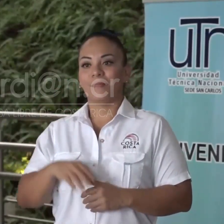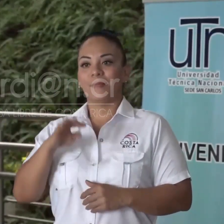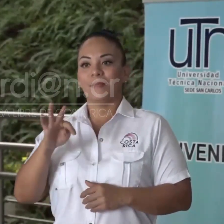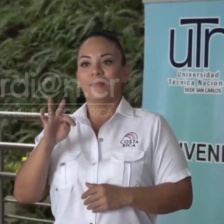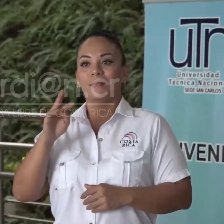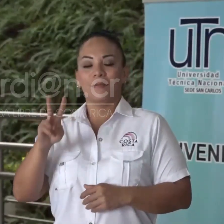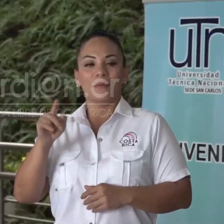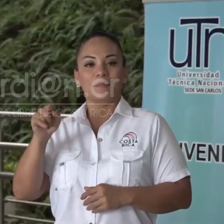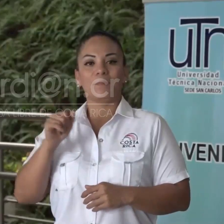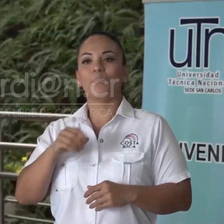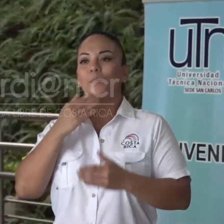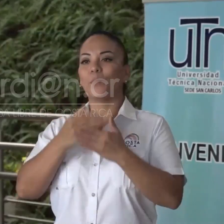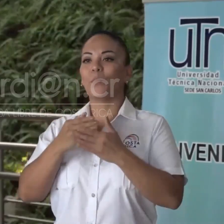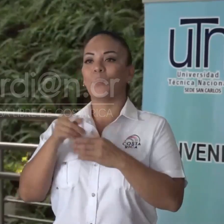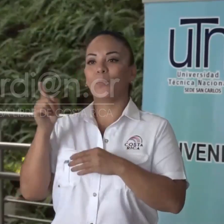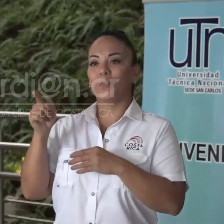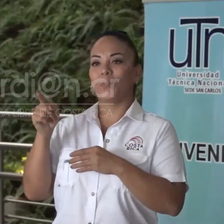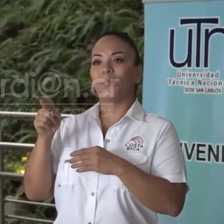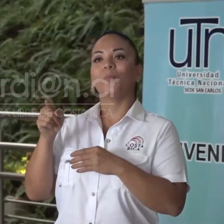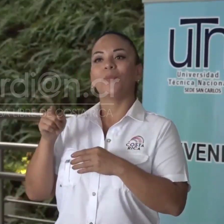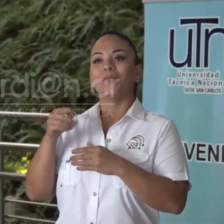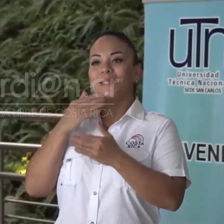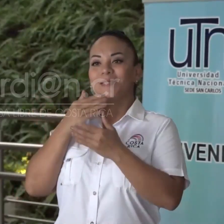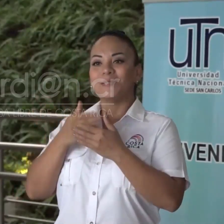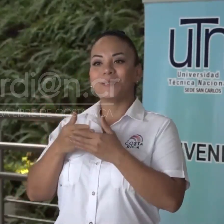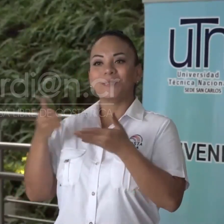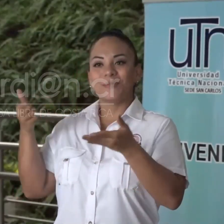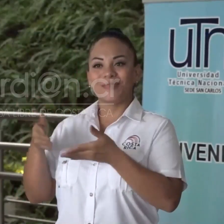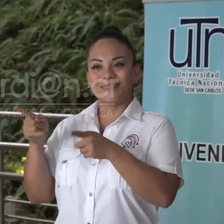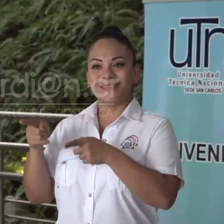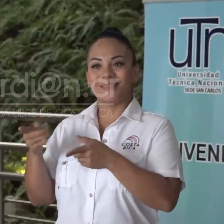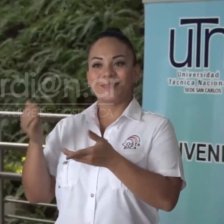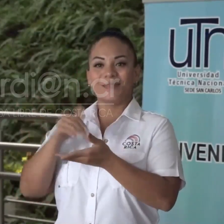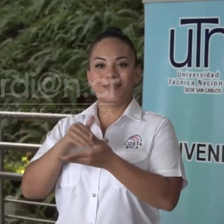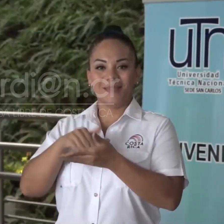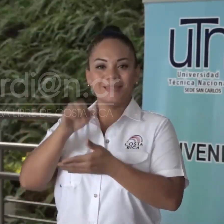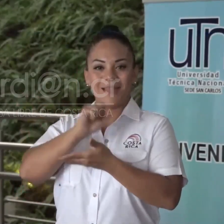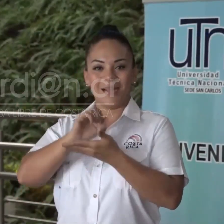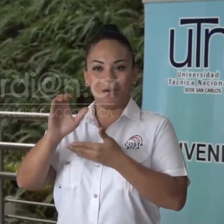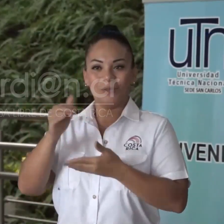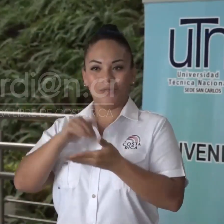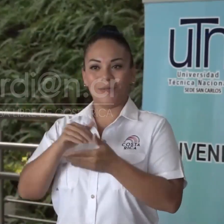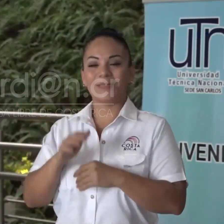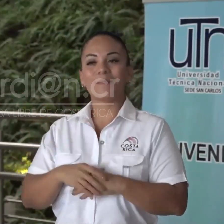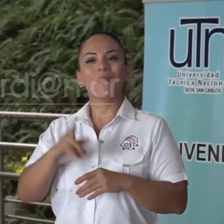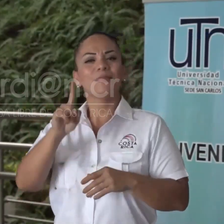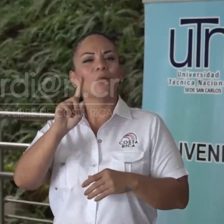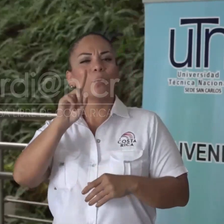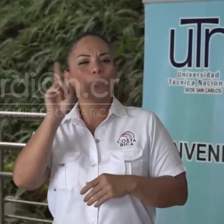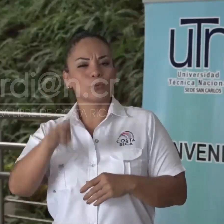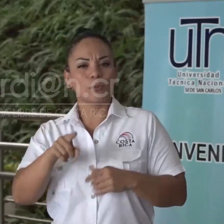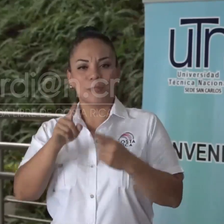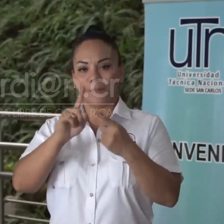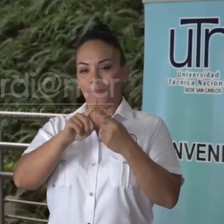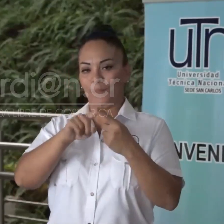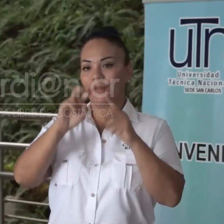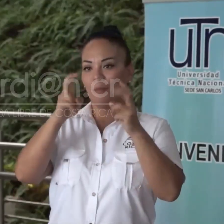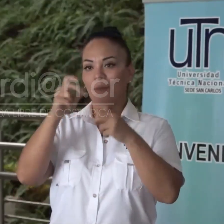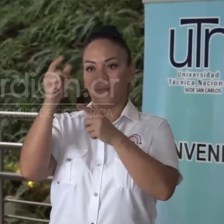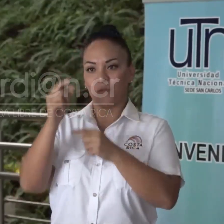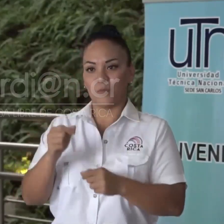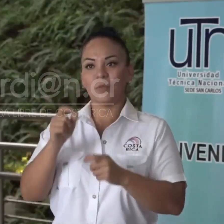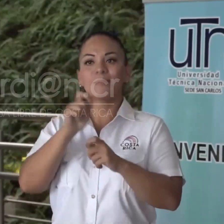Rodrigo, muy buenas tardes y bienvenido. Buenas tardes, sí. Bienvenido a San Carlos nuevamente. Dos consultas. Una tiene que ver con presupuesto,